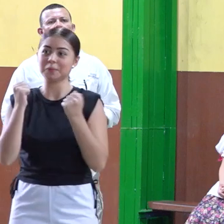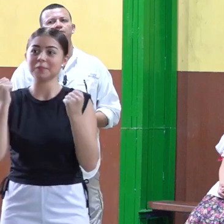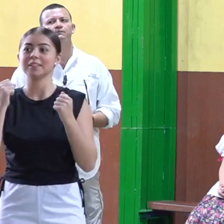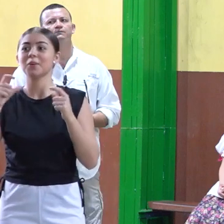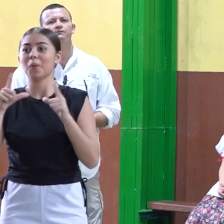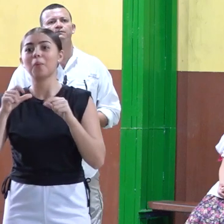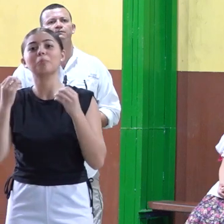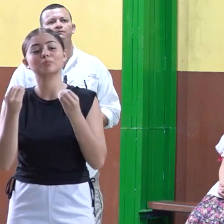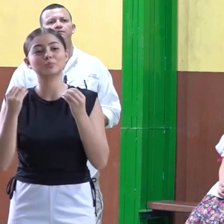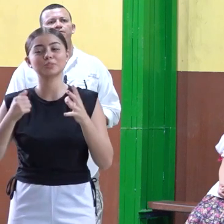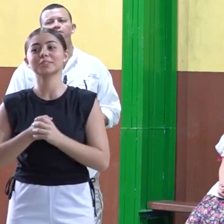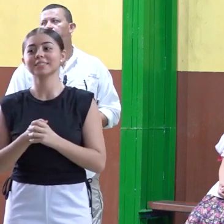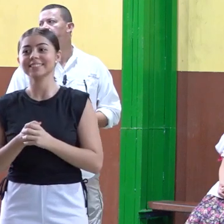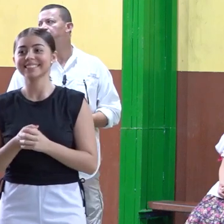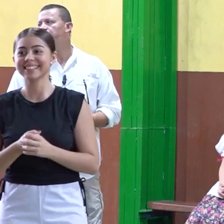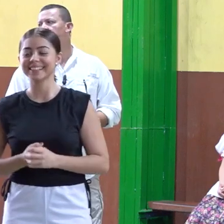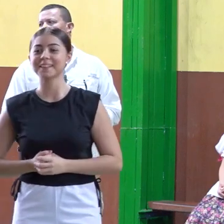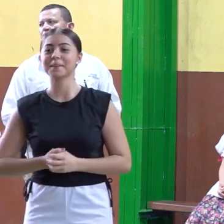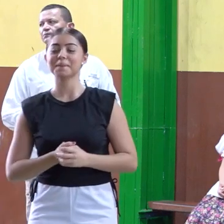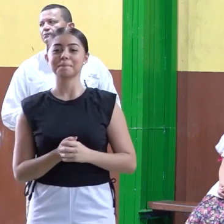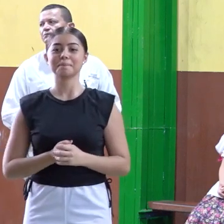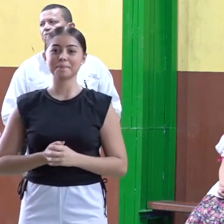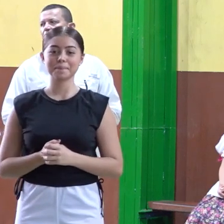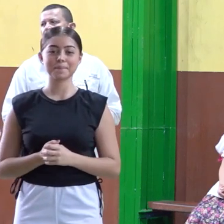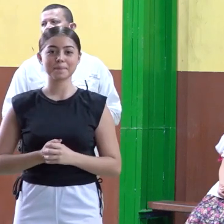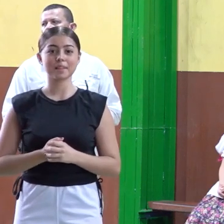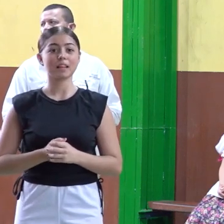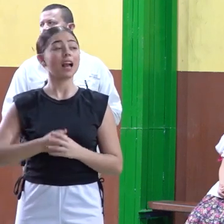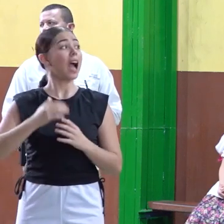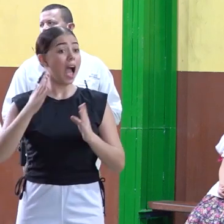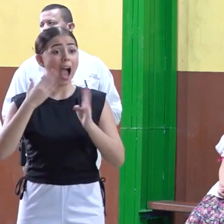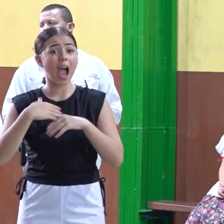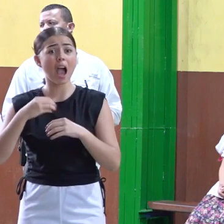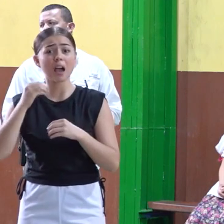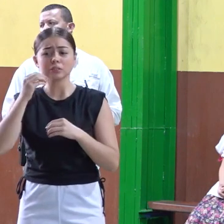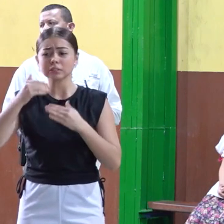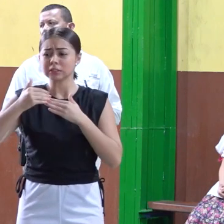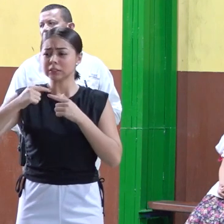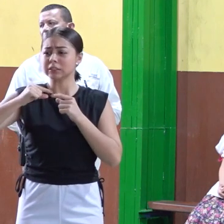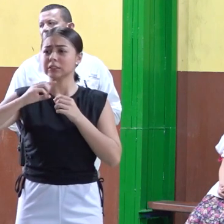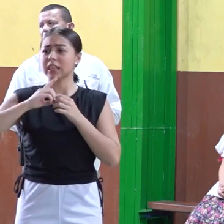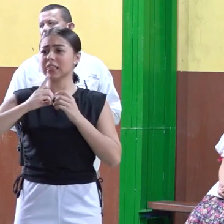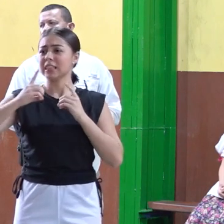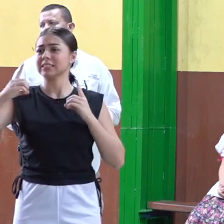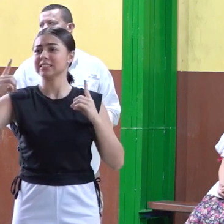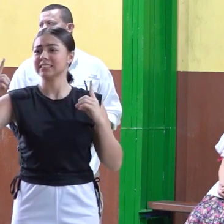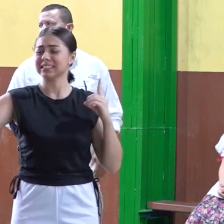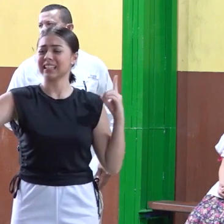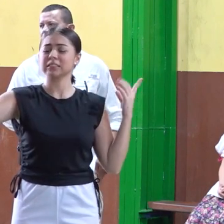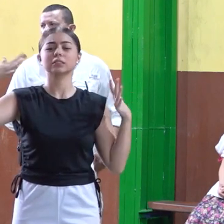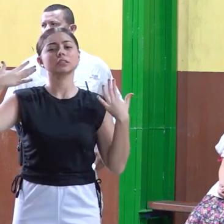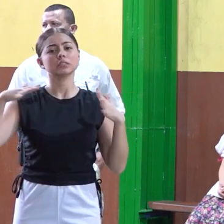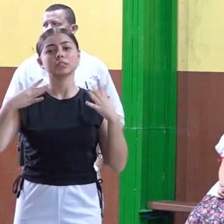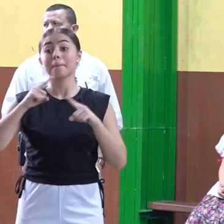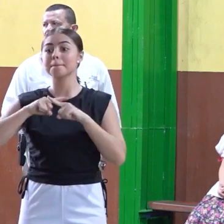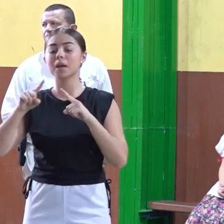Bagaces a Rochester y de ahí a Baltimore, en Maryland, hay una distancia enorme, pero